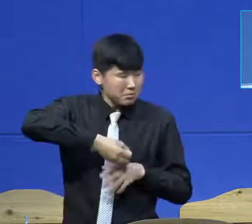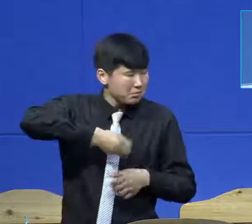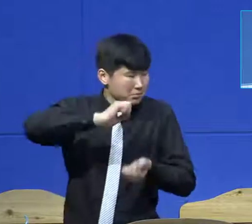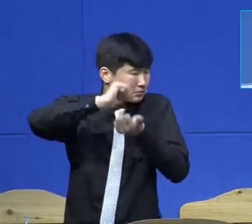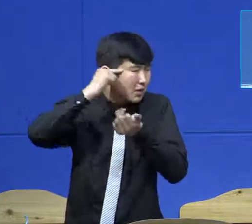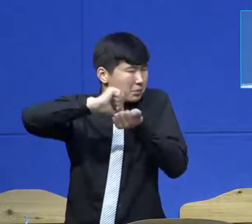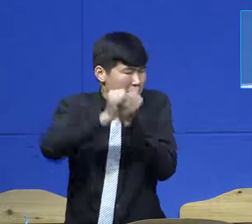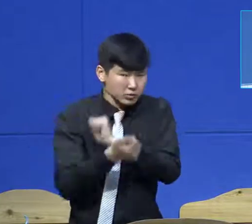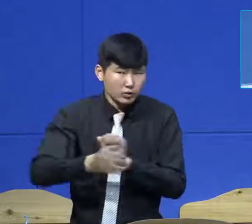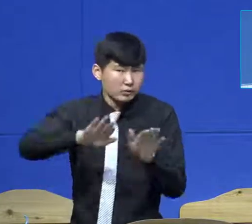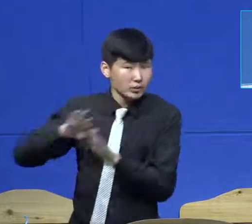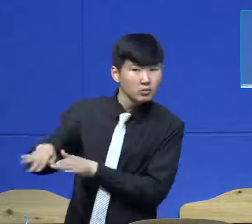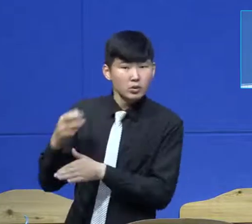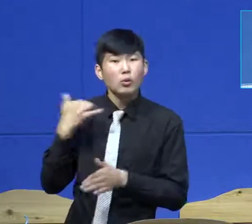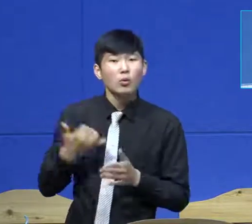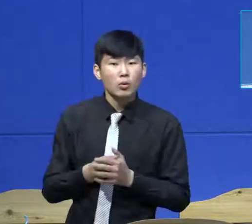зүгээр?